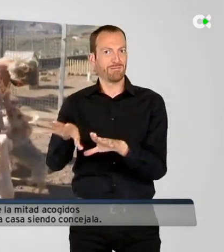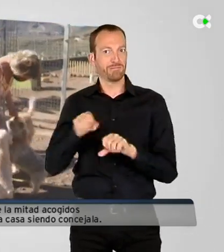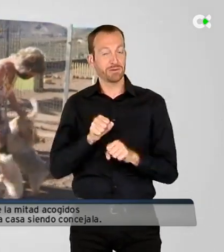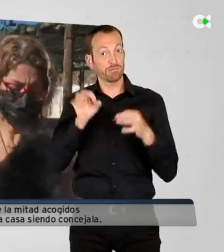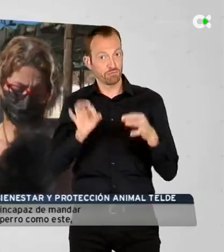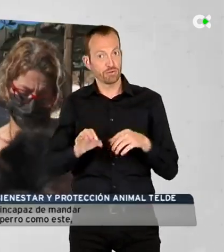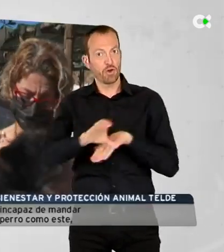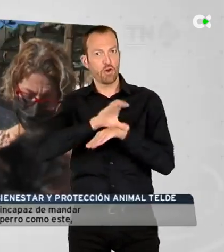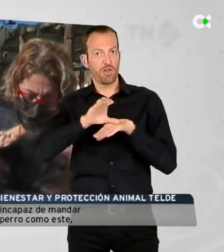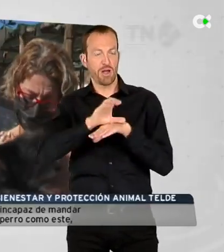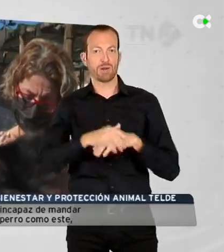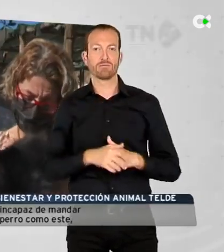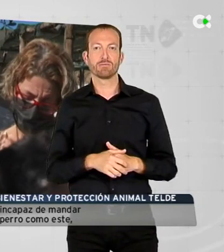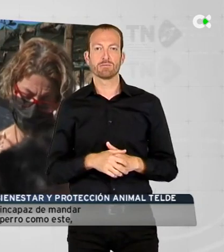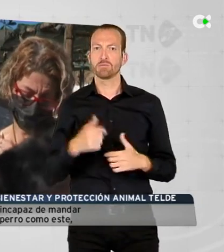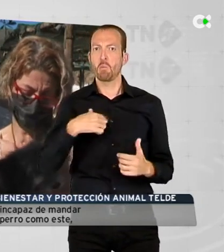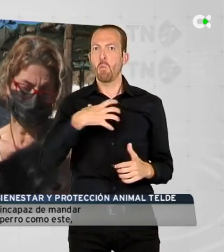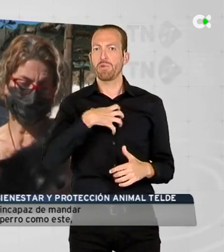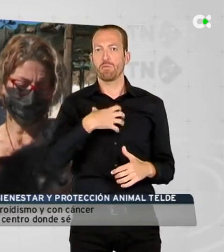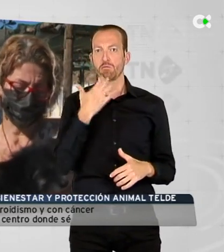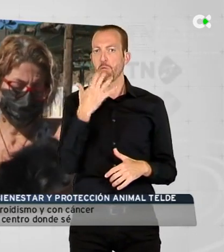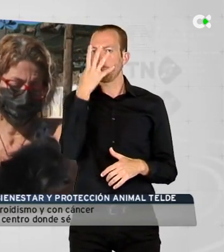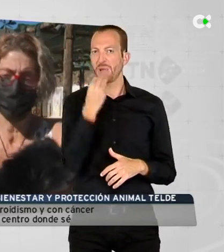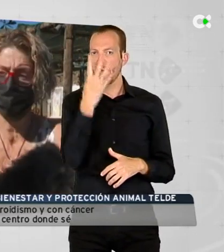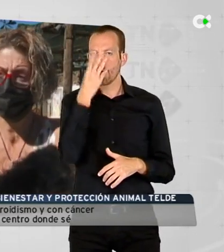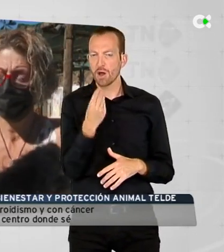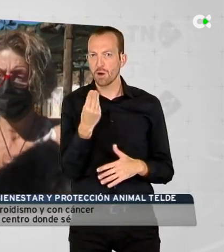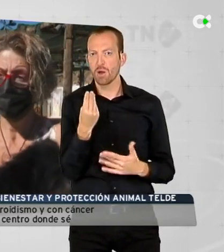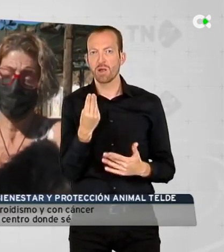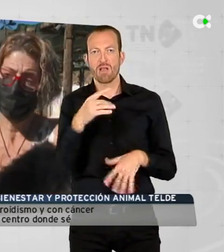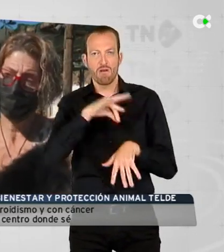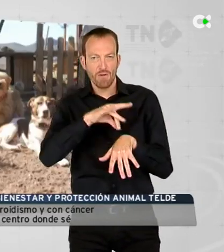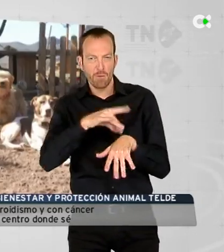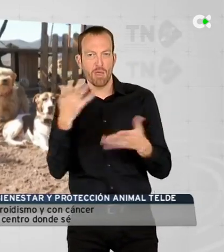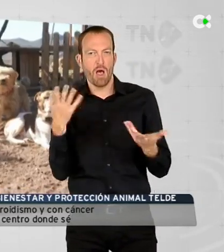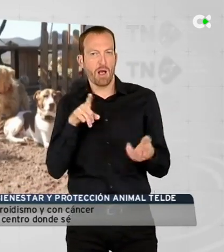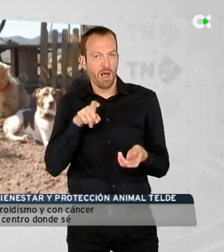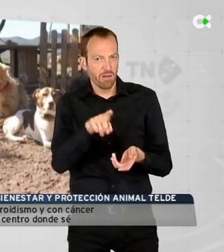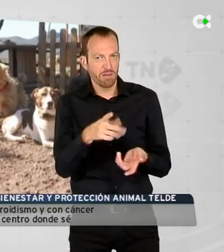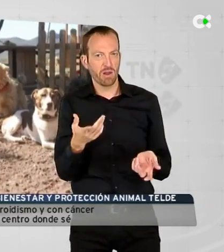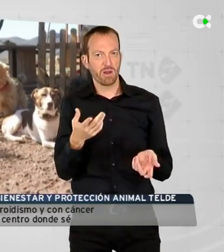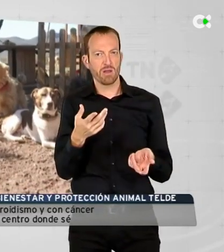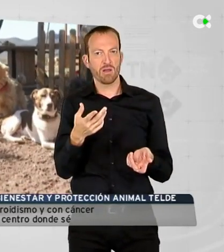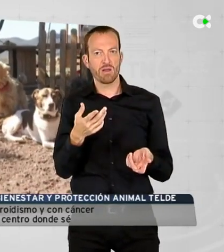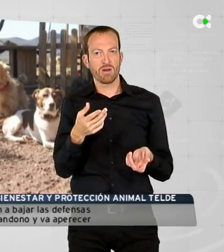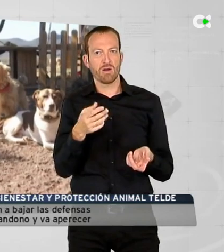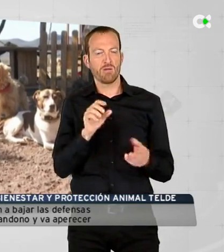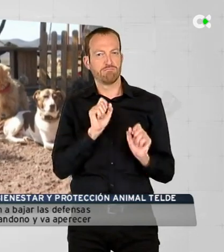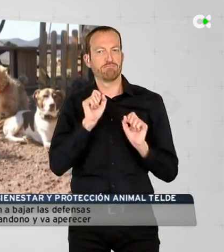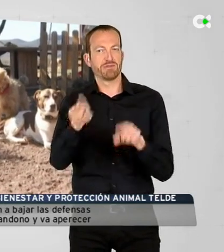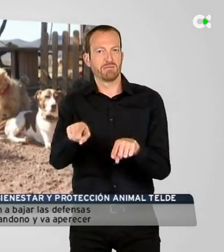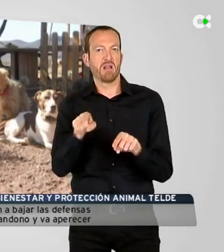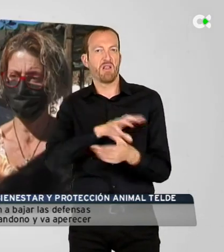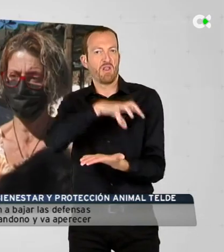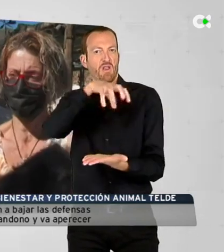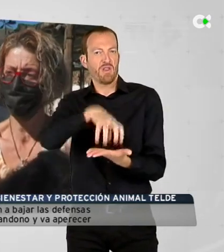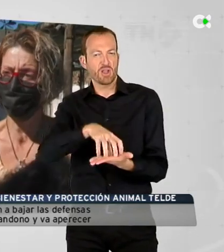concejala. Yo sí soy incapaz de mandar a un perro como este, con hipotiroidismo y con cáncer, a un centro donde sé que se le van a